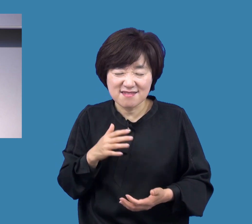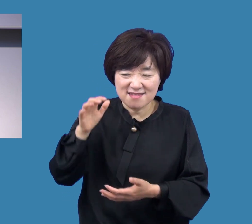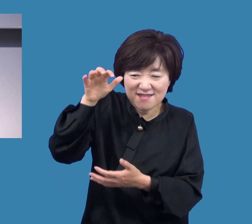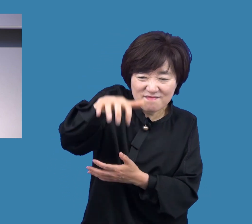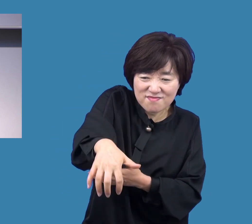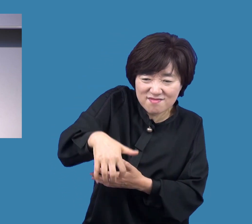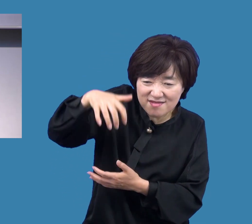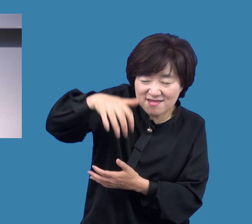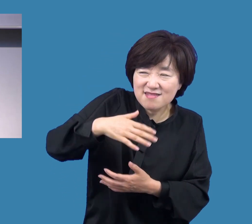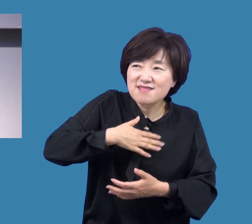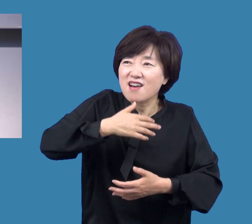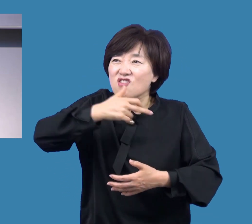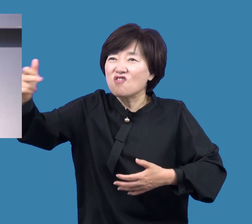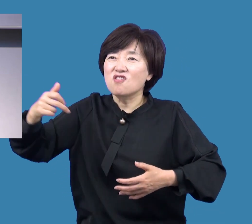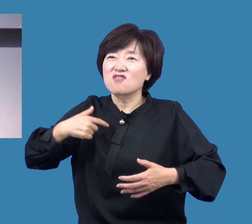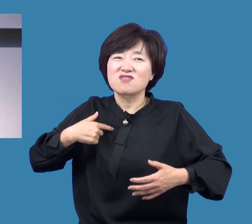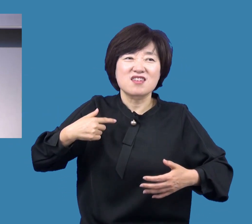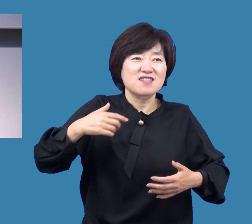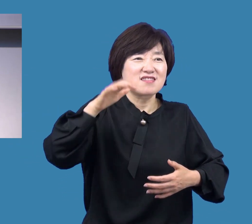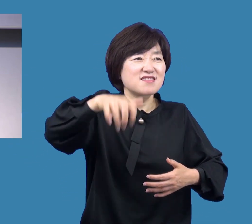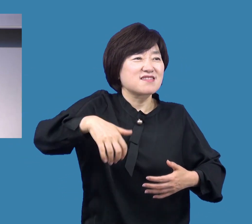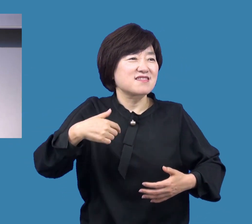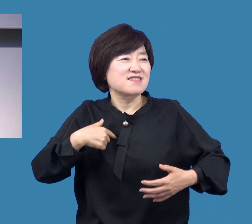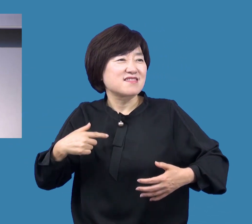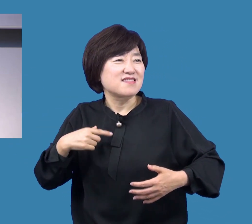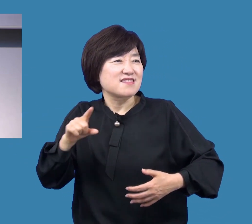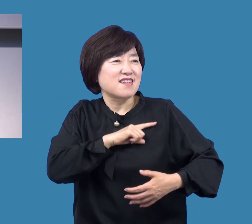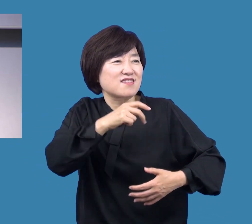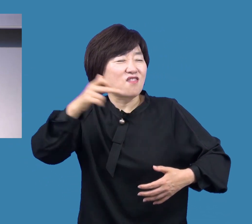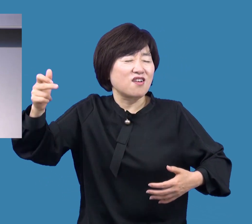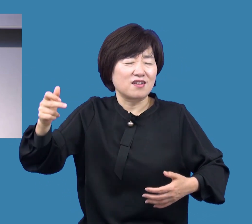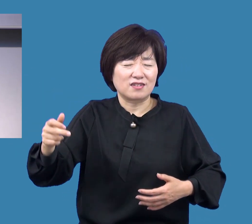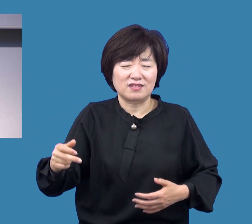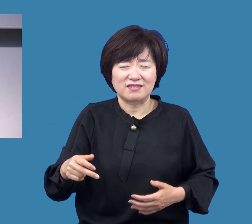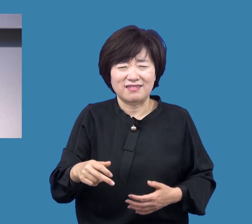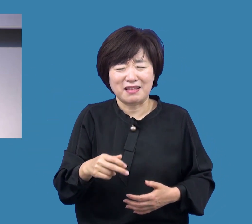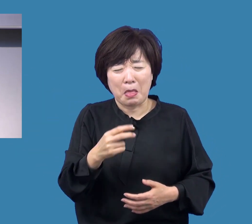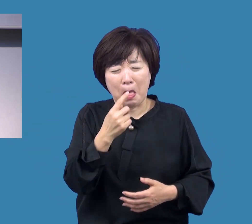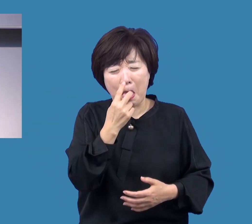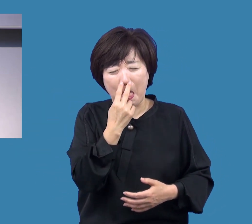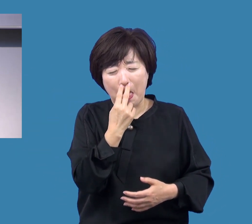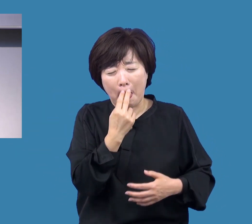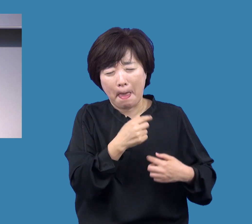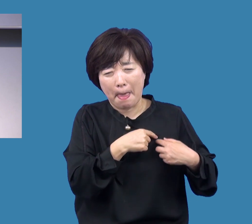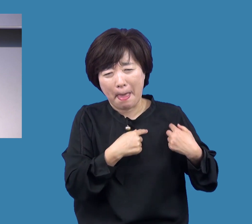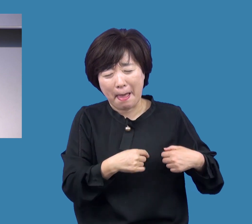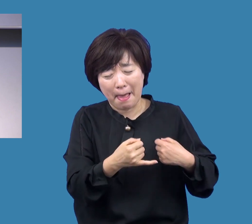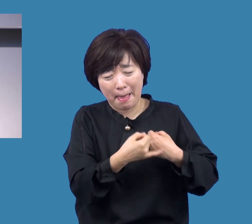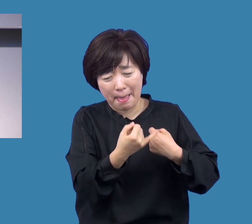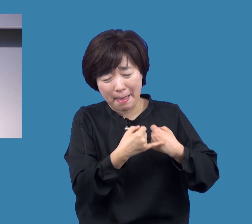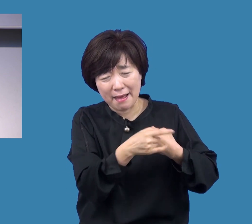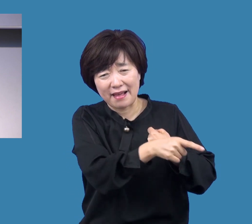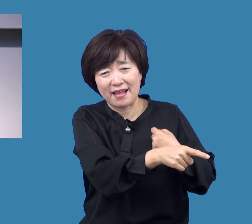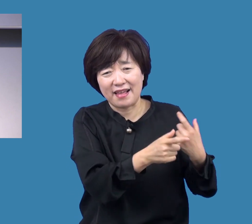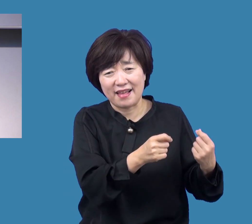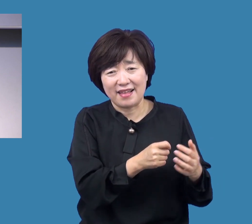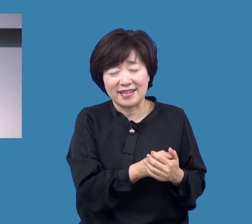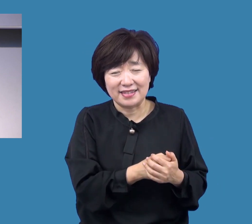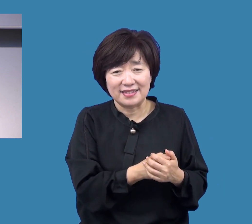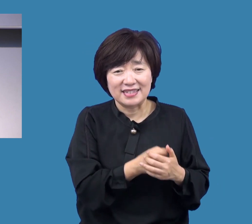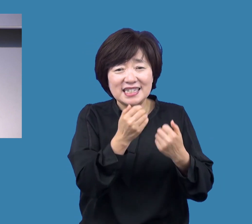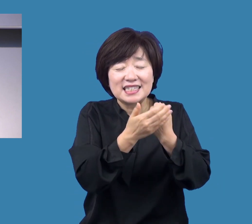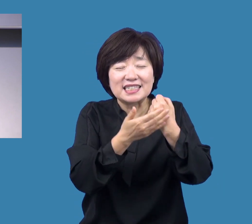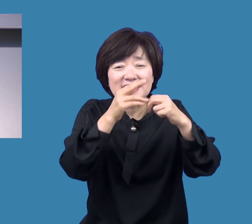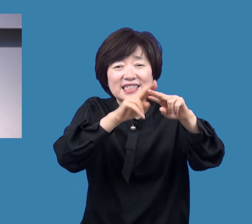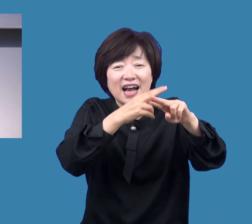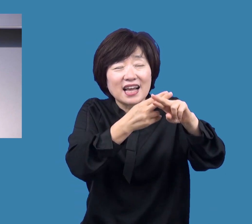있어, 내가 제일 커. 이거는 굉장히 유치한 초딩들이 하는 얘기잖아. 근데 우리가 은사에 대해서 그렇게 생각한단 말이에요. 뭐 눈에 보이는,